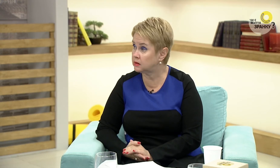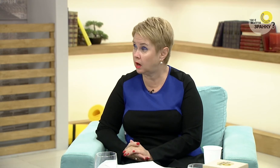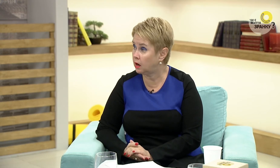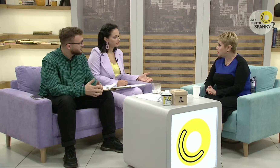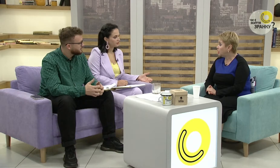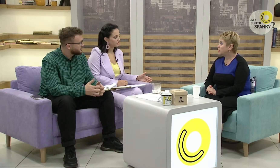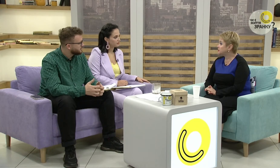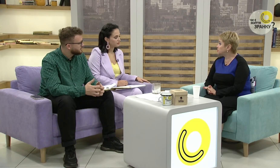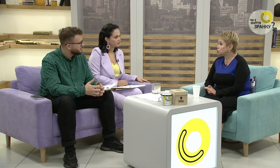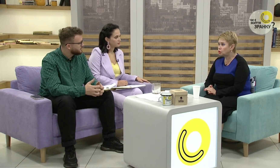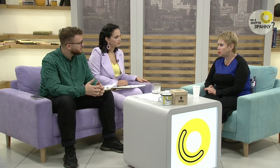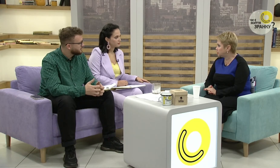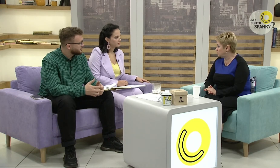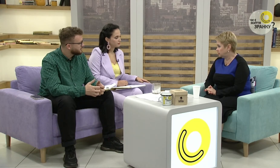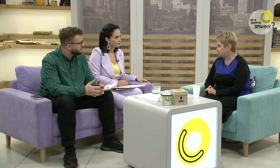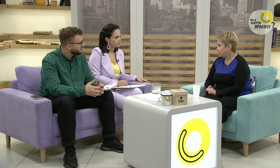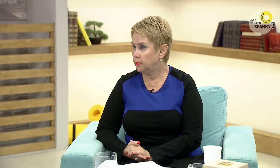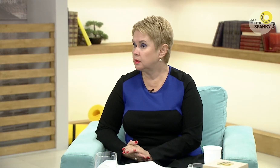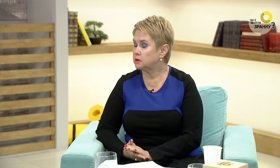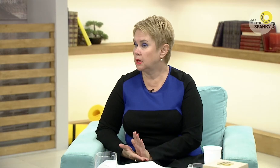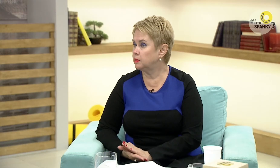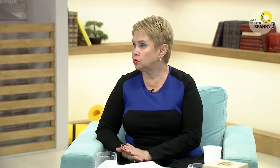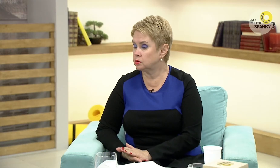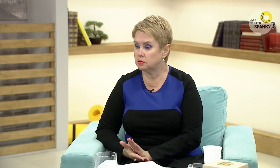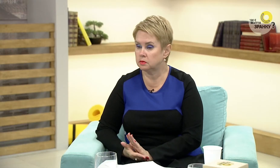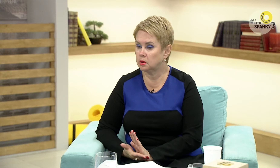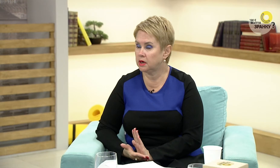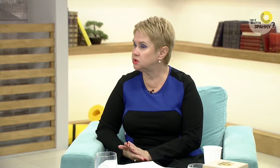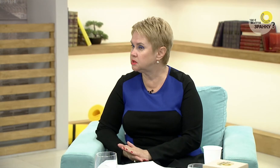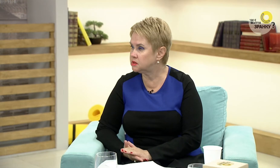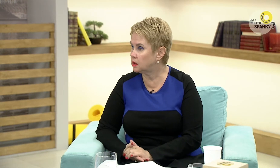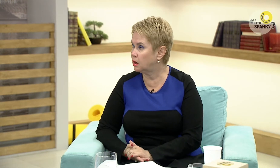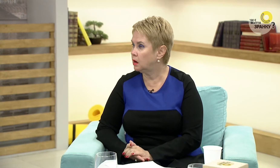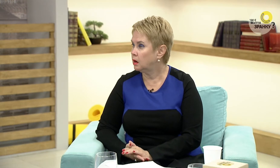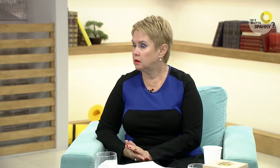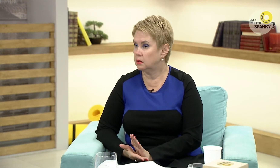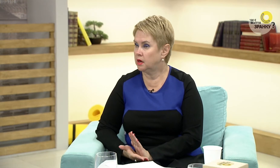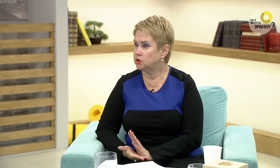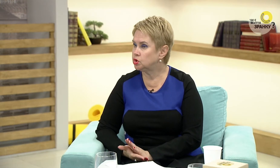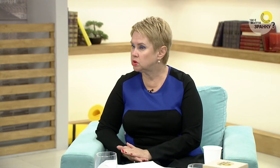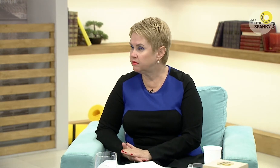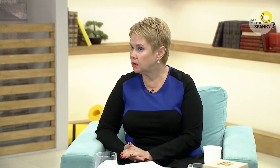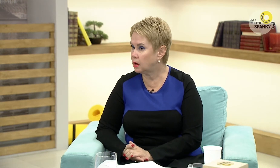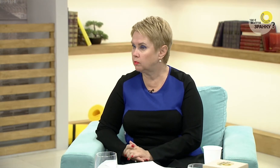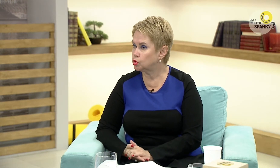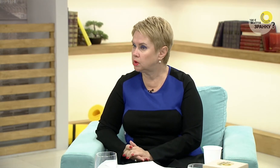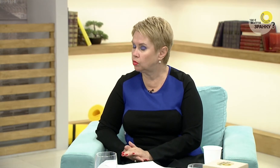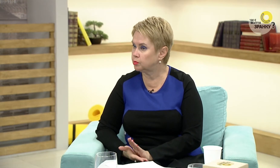Да. Це видає тільки Київ. Там йде характеристика, гарантии человека, может ли он быть,